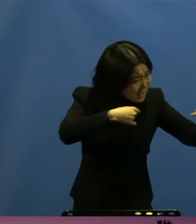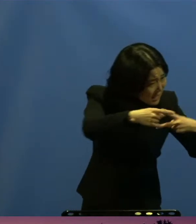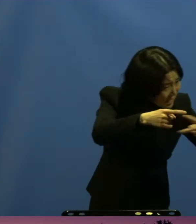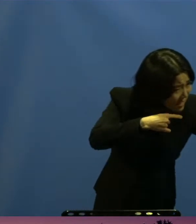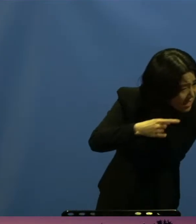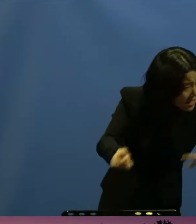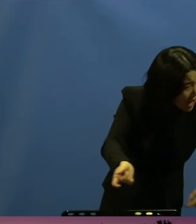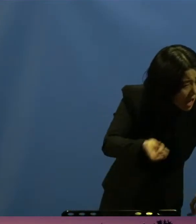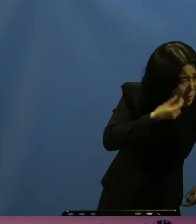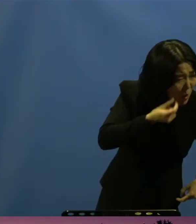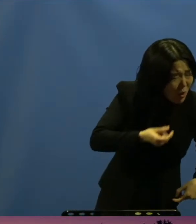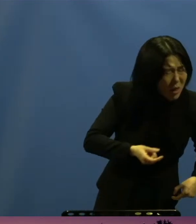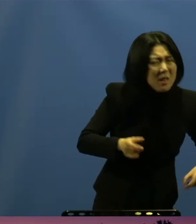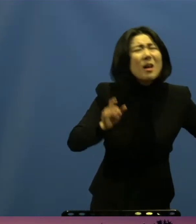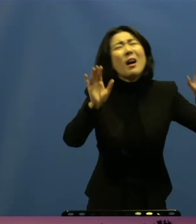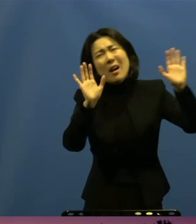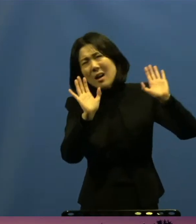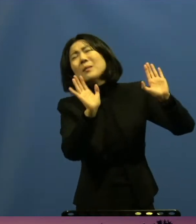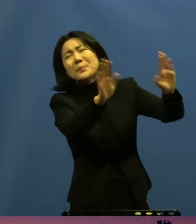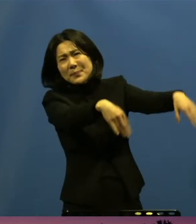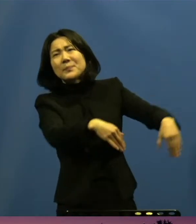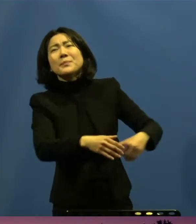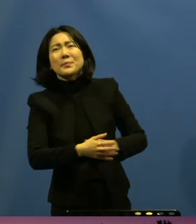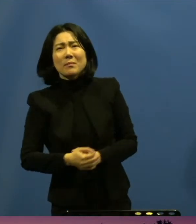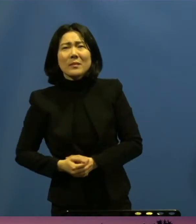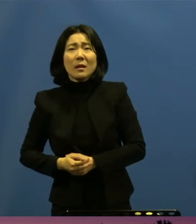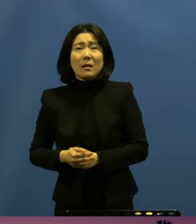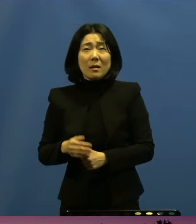세상이 이해 못하고